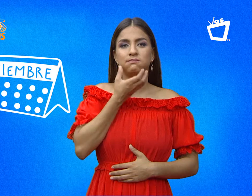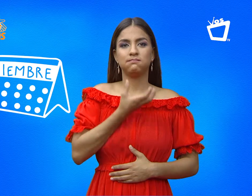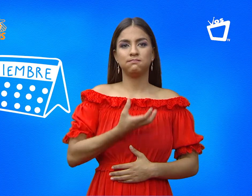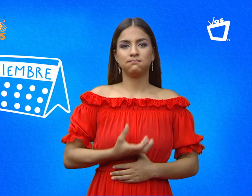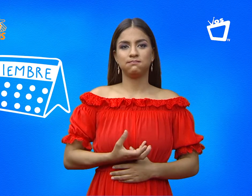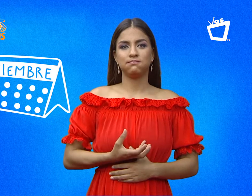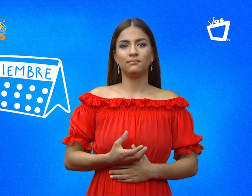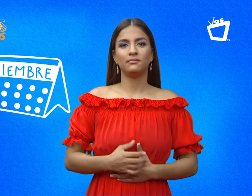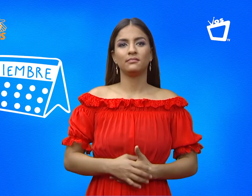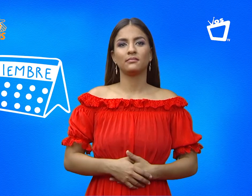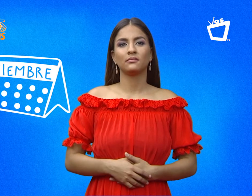diciembre